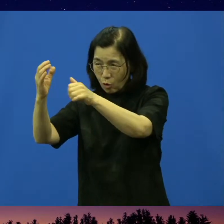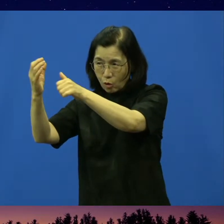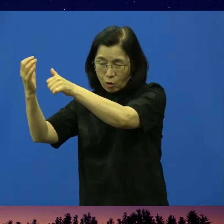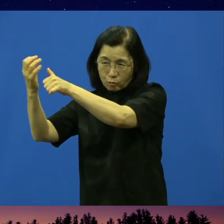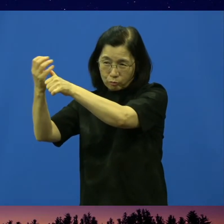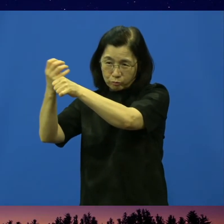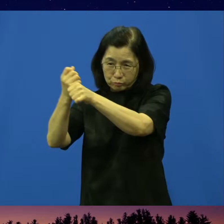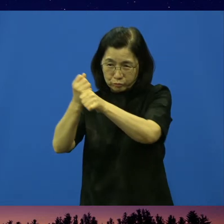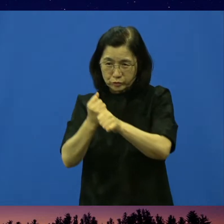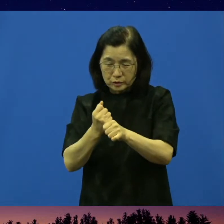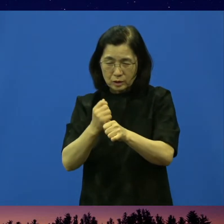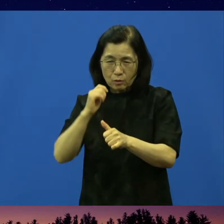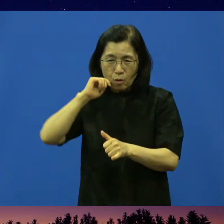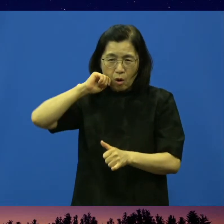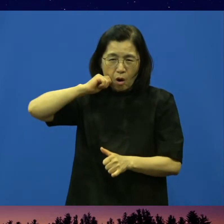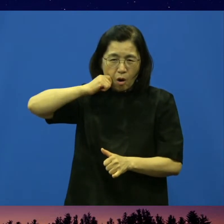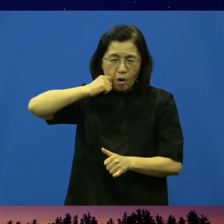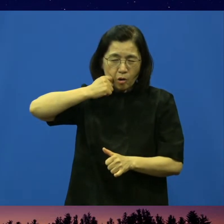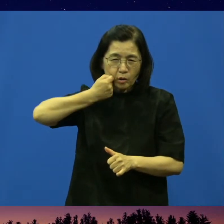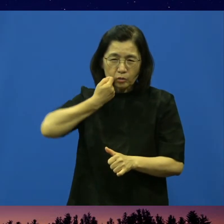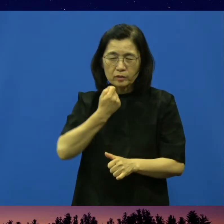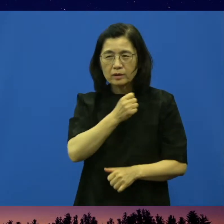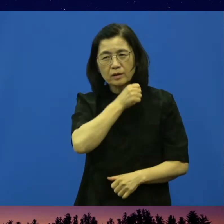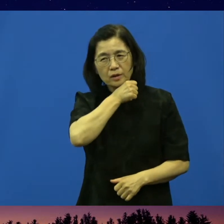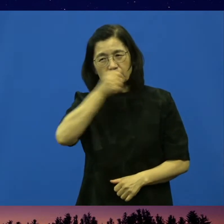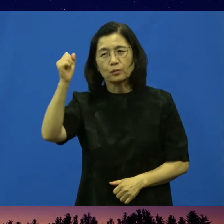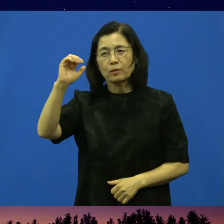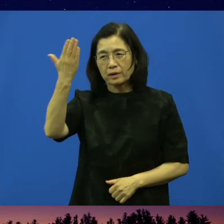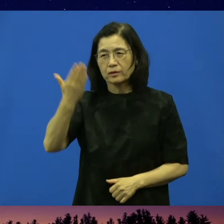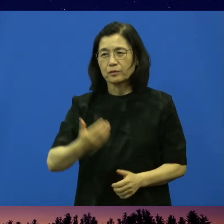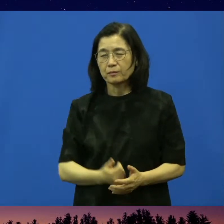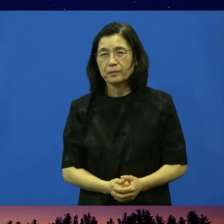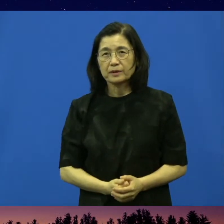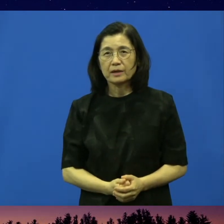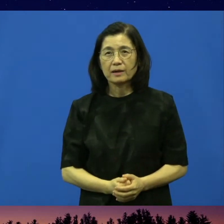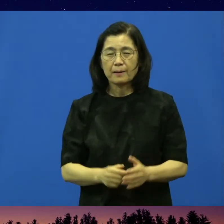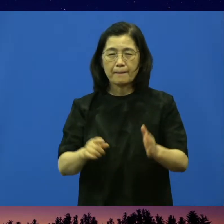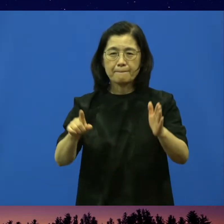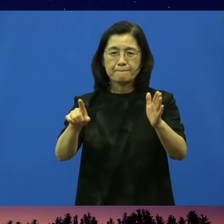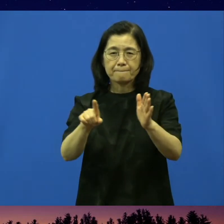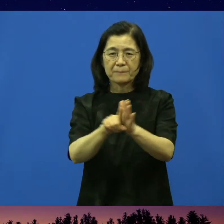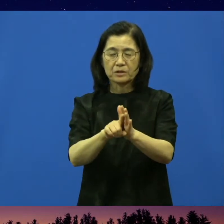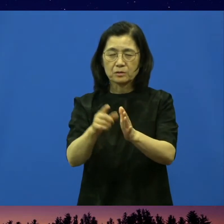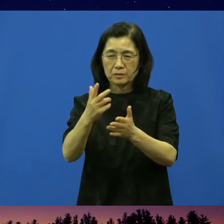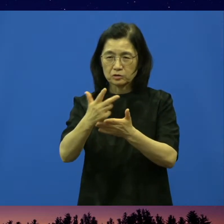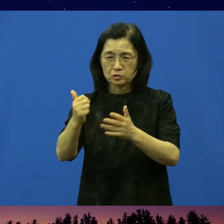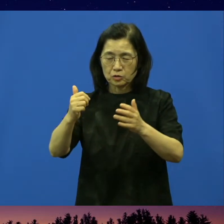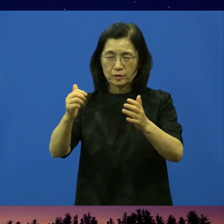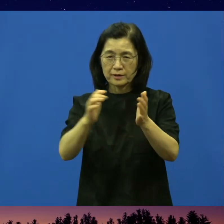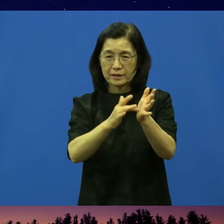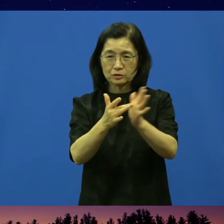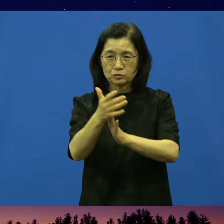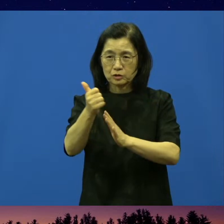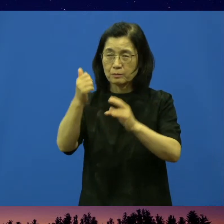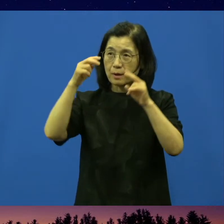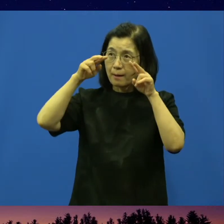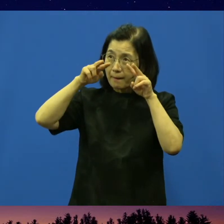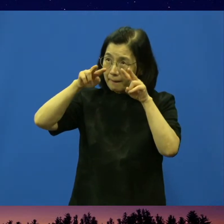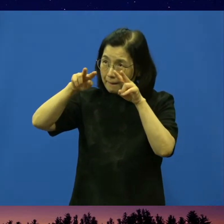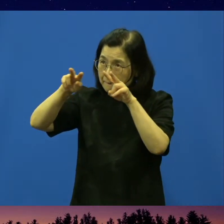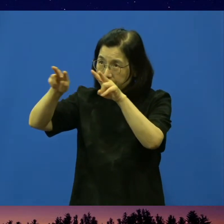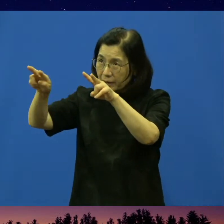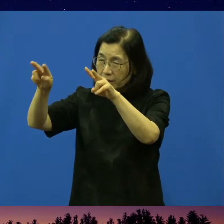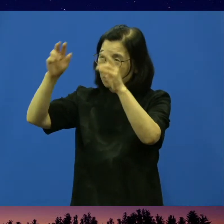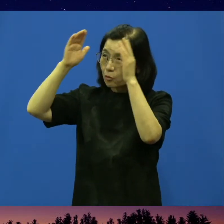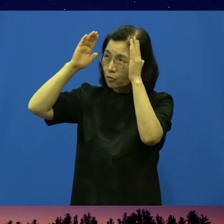현실이 아무리 흔들려도 우리 흔들리지 않고 믿음의 주요 또 온전케 하시는 예수를 바라보는.